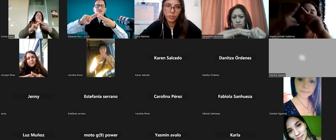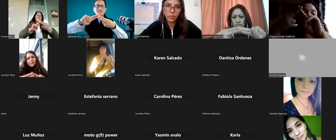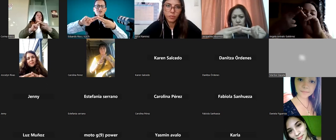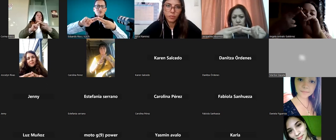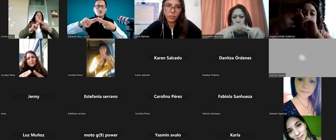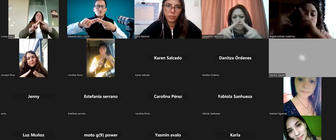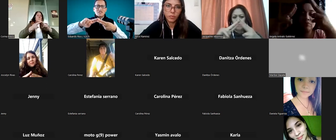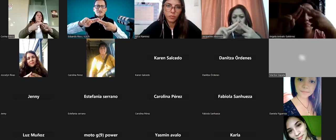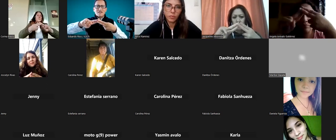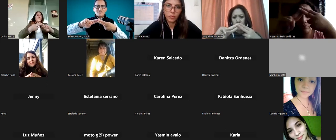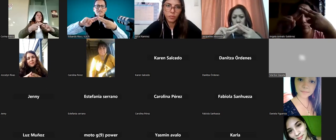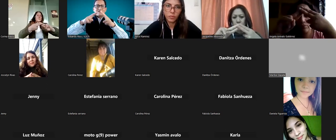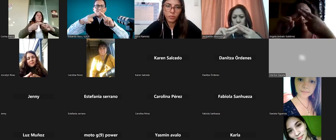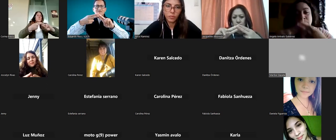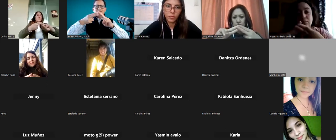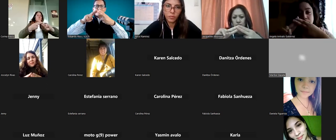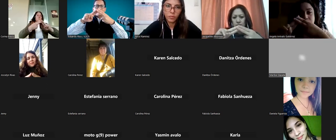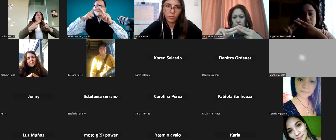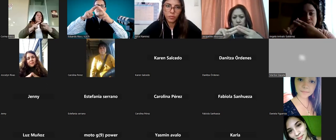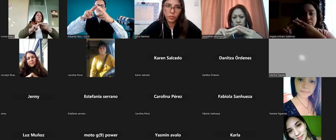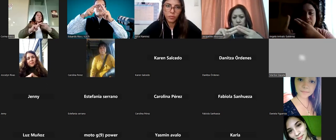Entonces vamos a hacer esto, pero como que va hacia arriba.